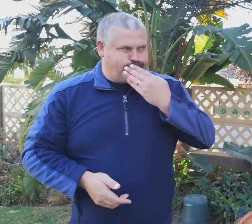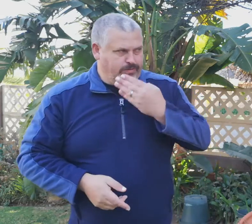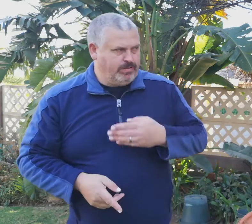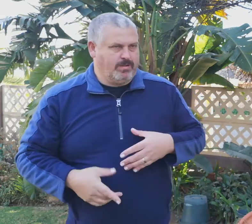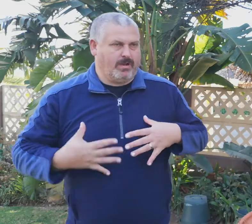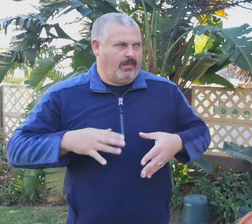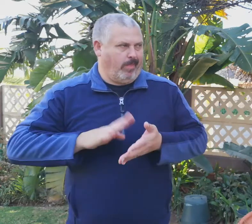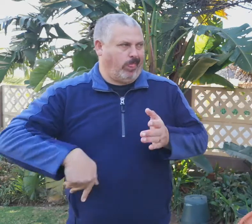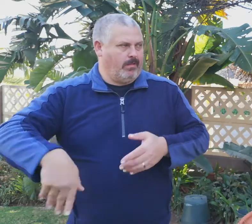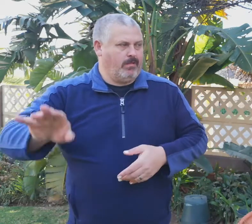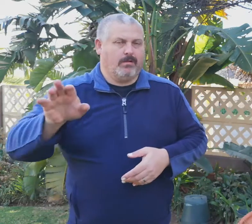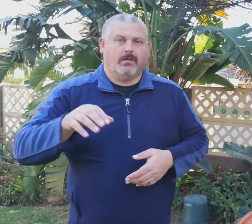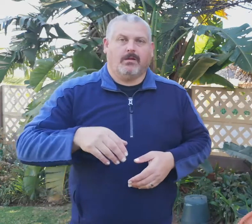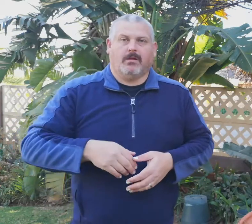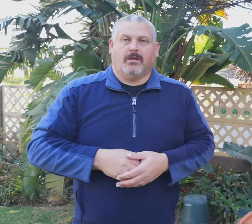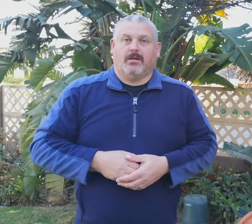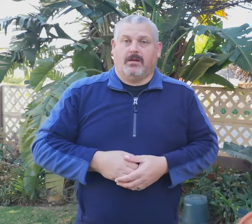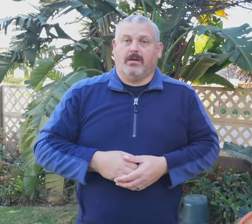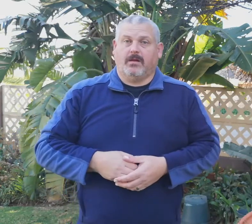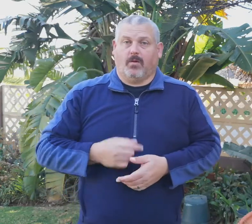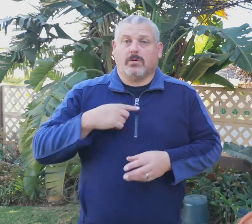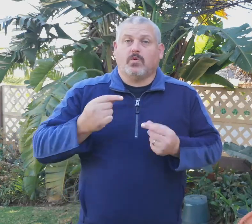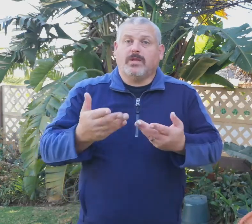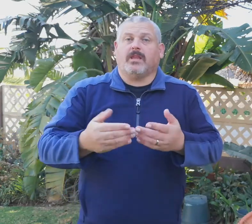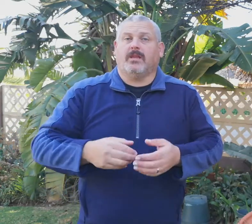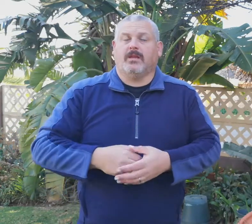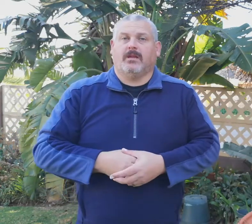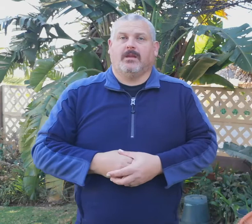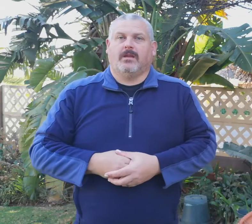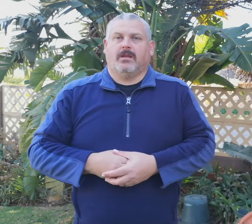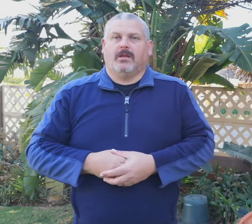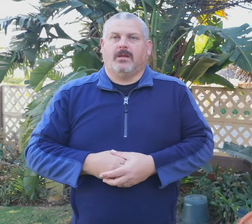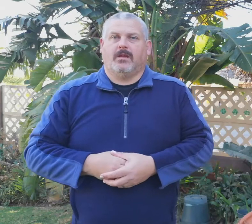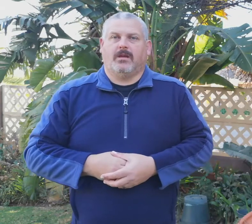Ons doen dit.